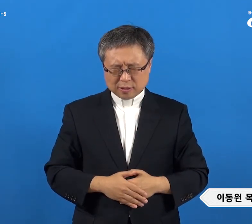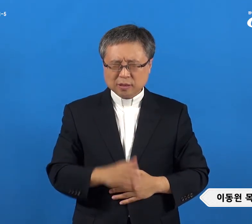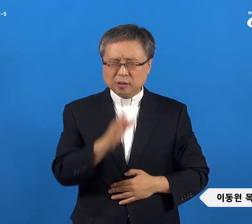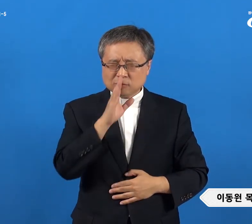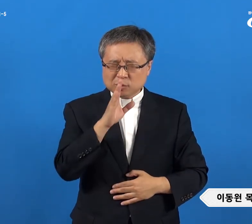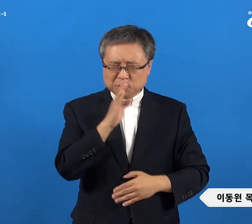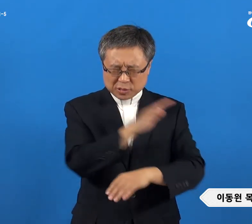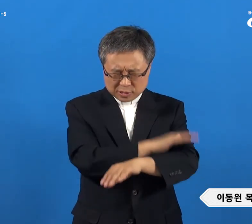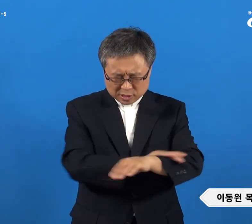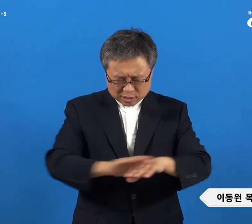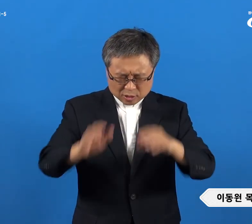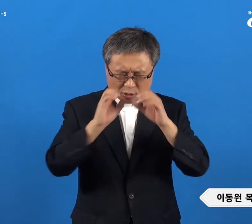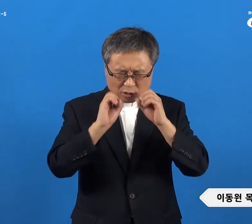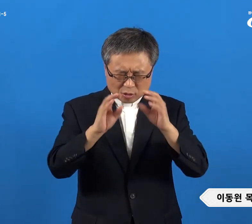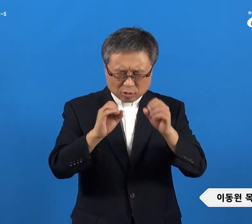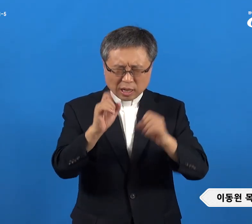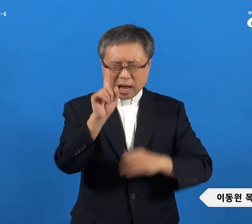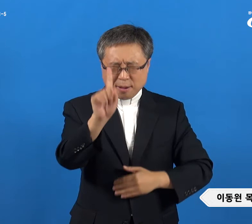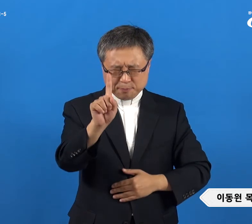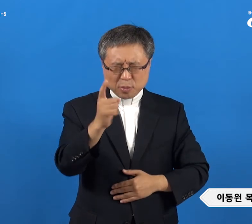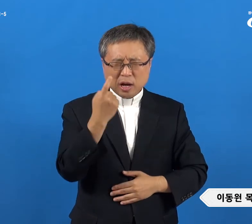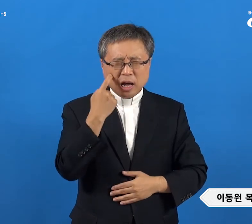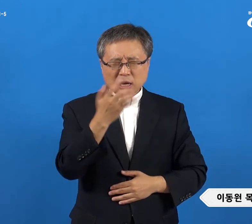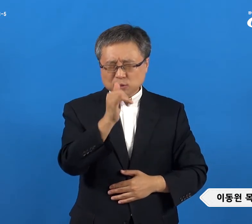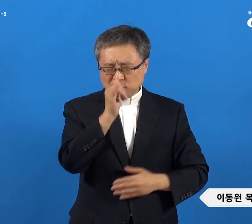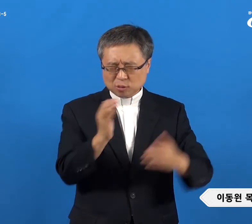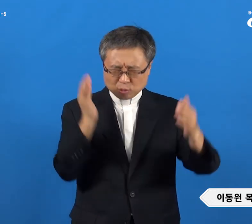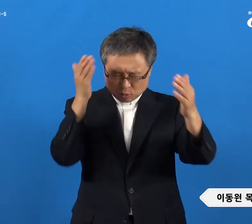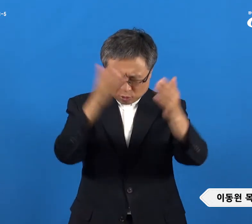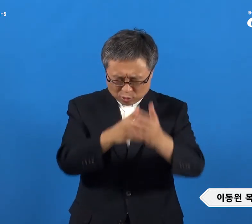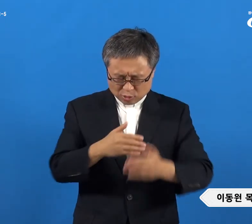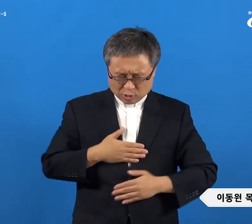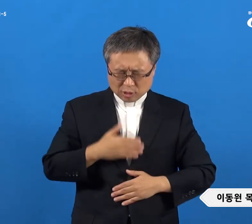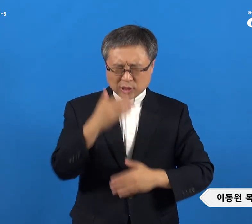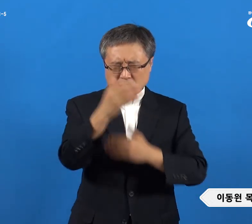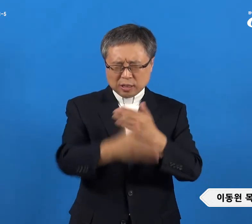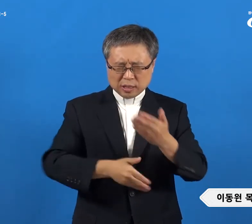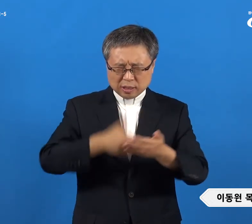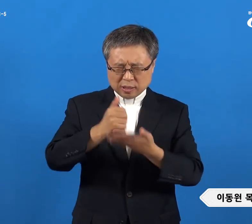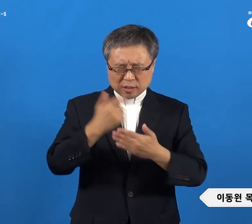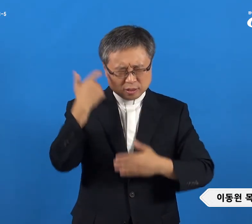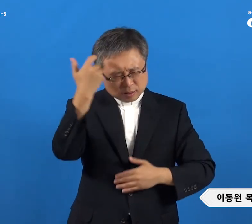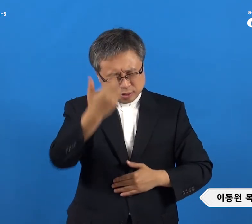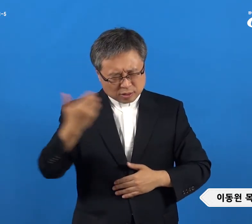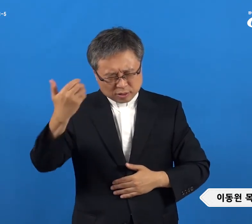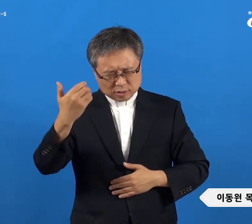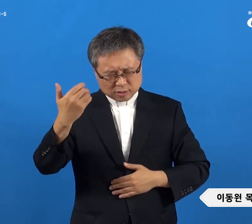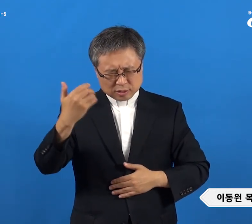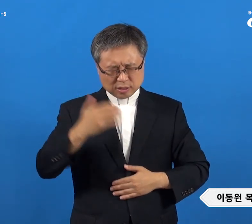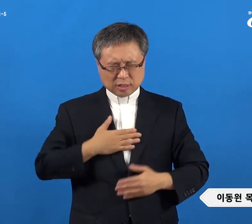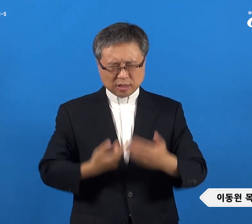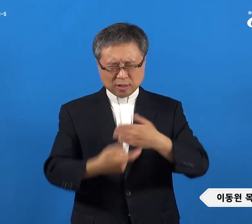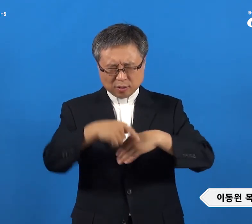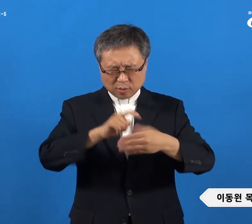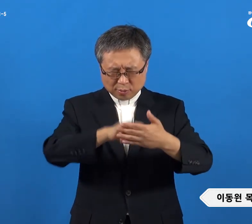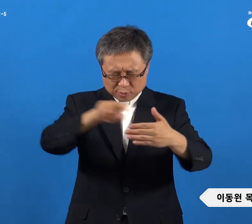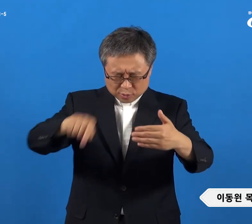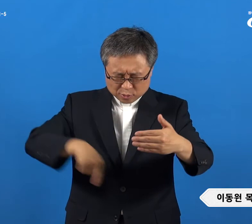이번에 제대로 전도 한번 할 수 있도록 하나님 그 영혼을 제 가슴에 품을 수 있도록 도와주십시오.